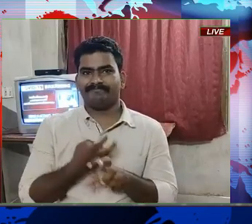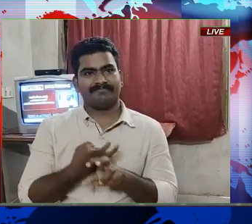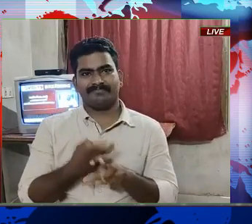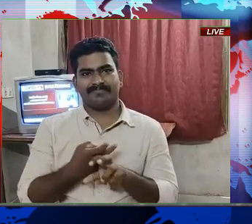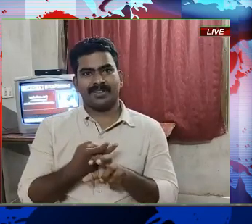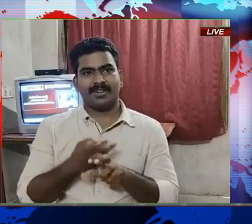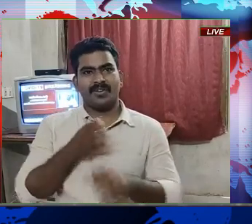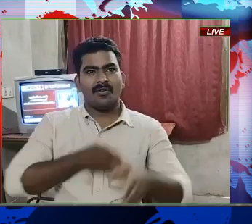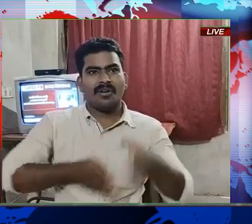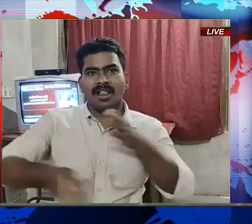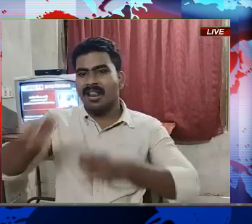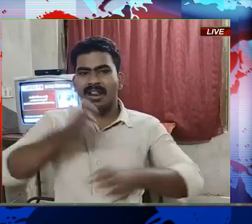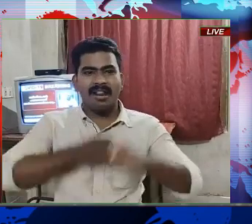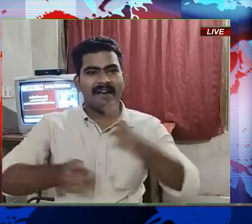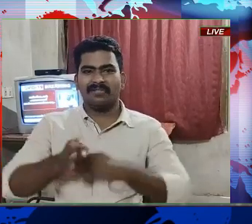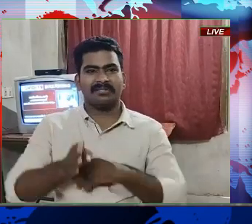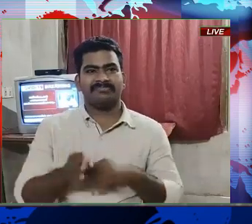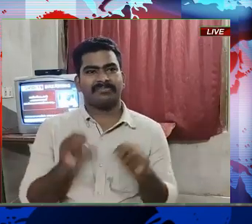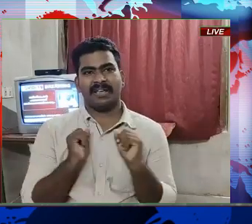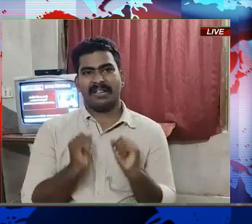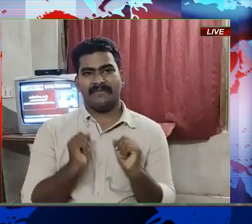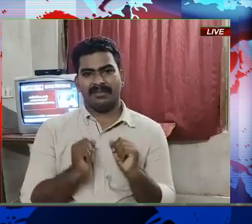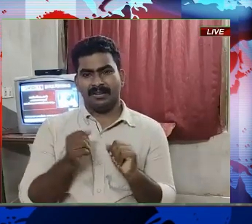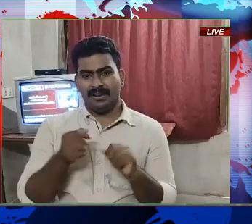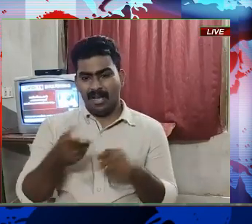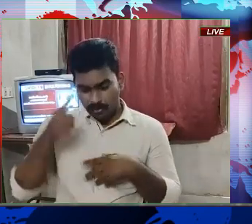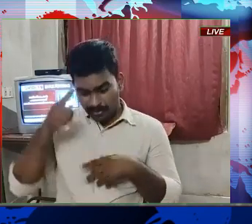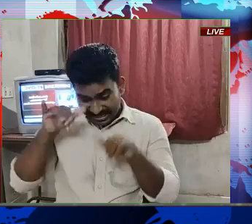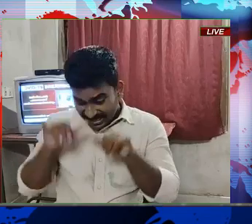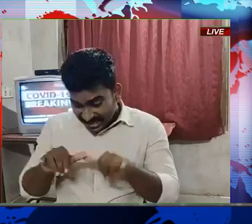ഏതെങ്കിലും തരത്തിലുള്ള നടപടികൾ സ്വീകരിച്ചതായിട്ട് അറിവുണ്ടോ?